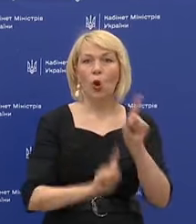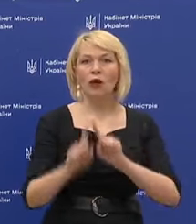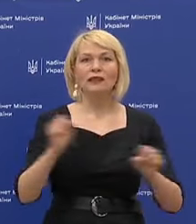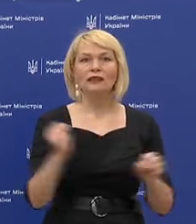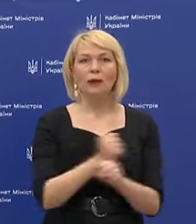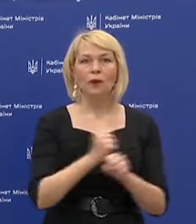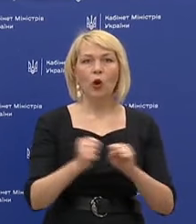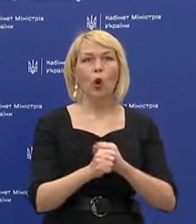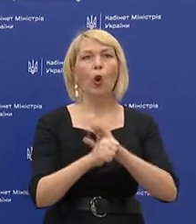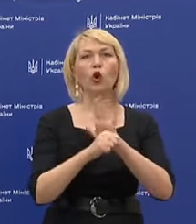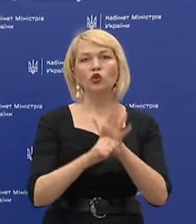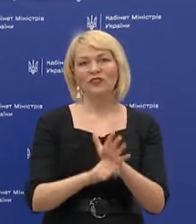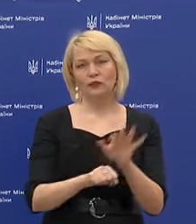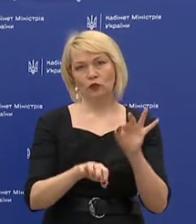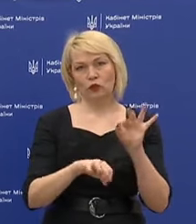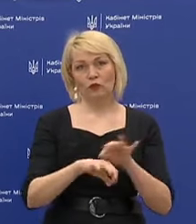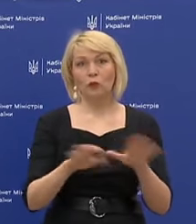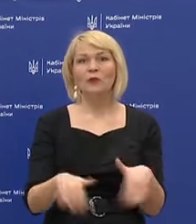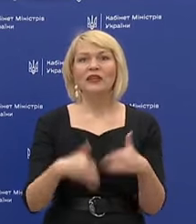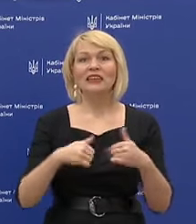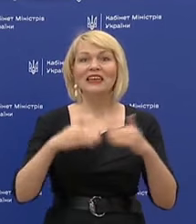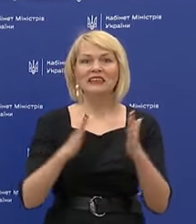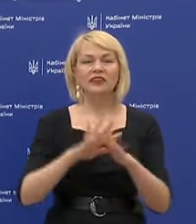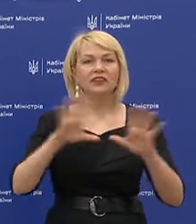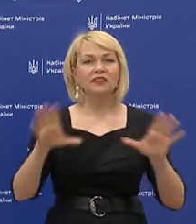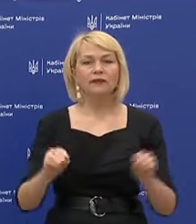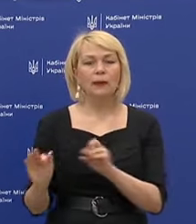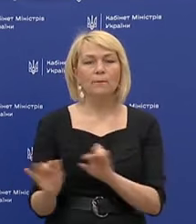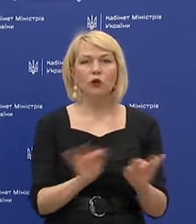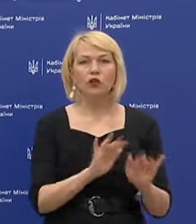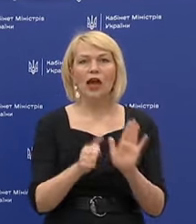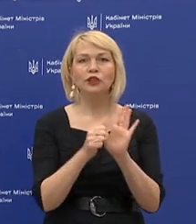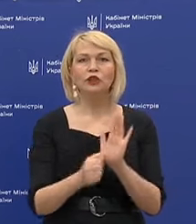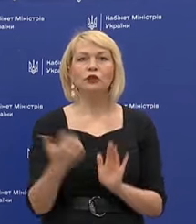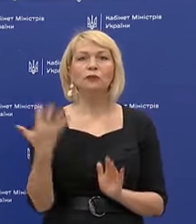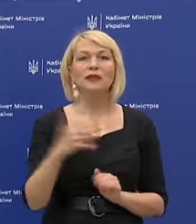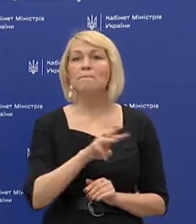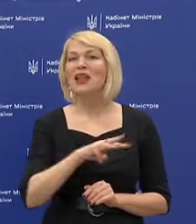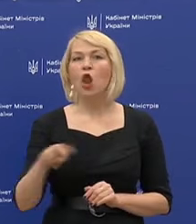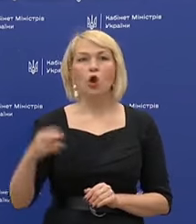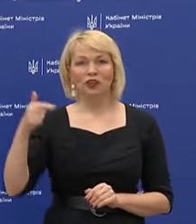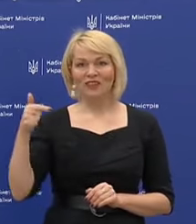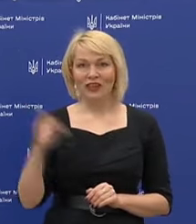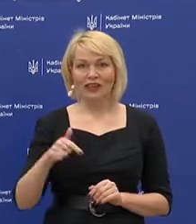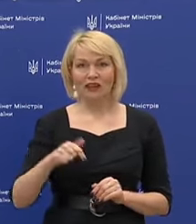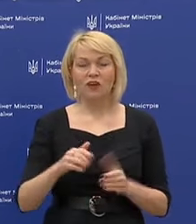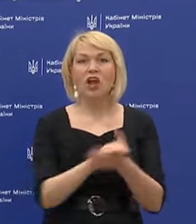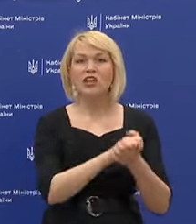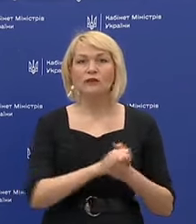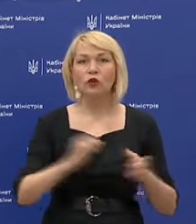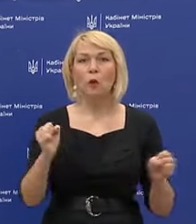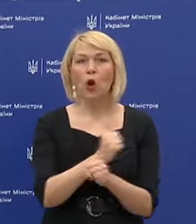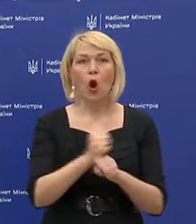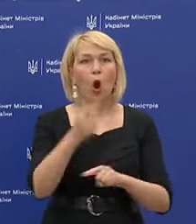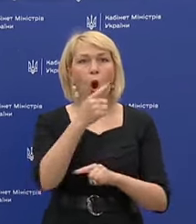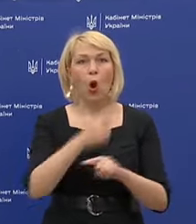боротьби з коронавірусною хворобою. Зараз завершені всі процедури, і 650 мільйонів гривень із фонду боротьби з